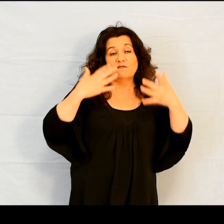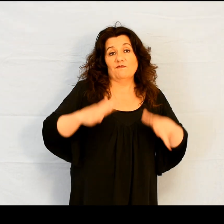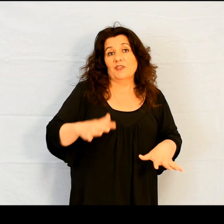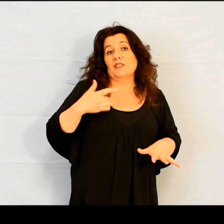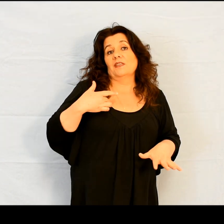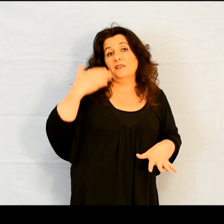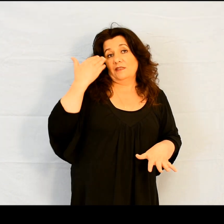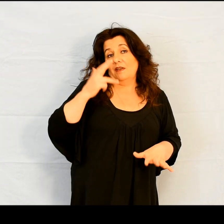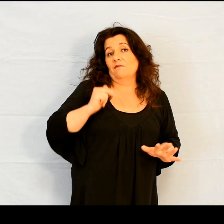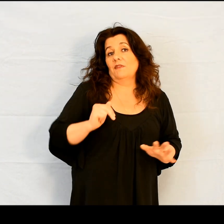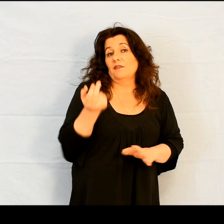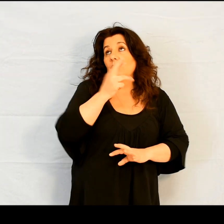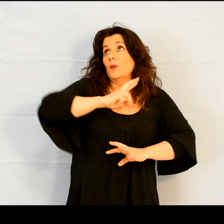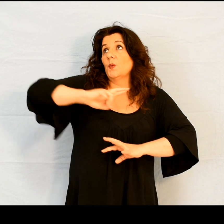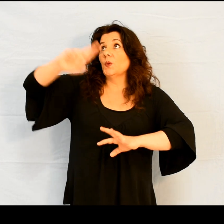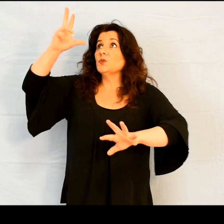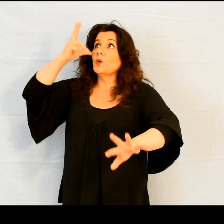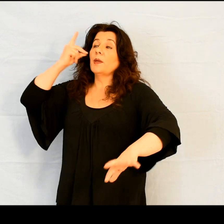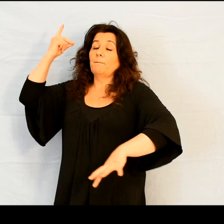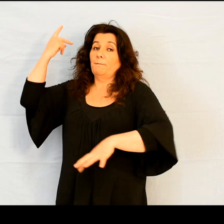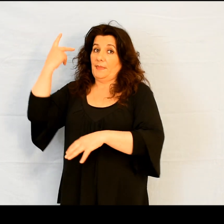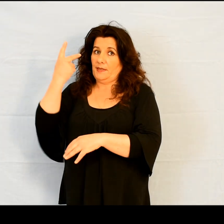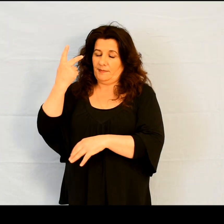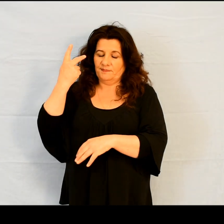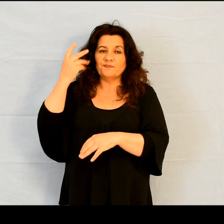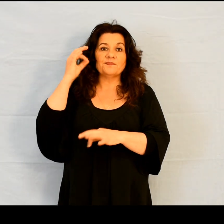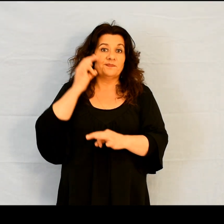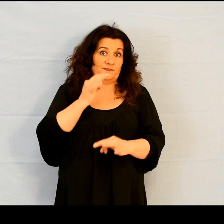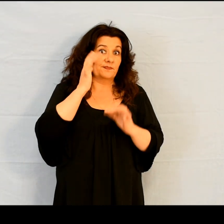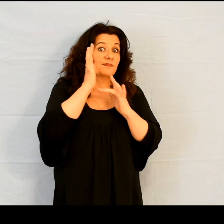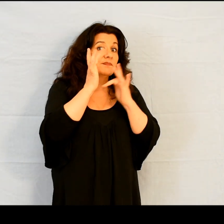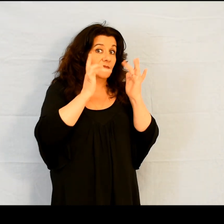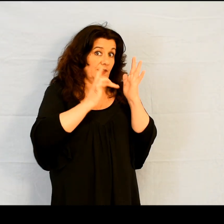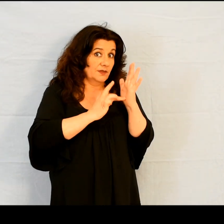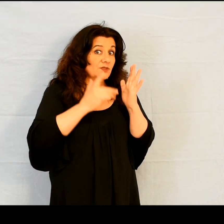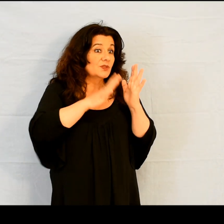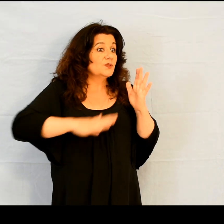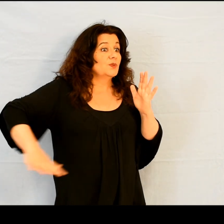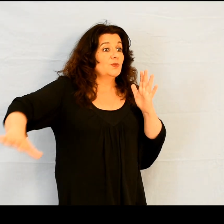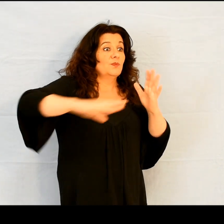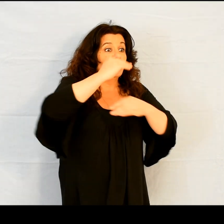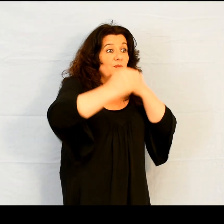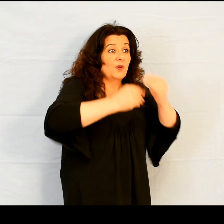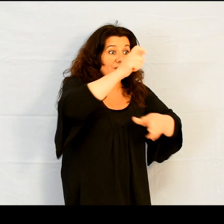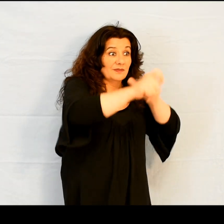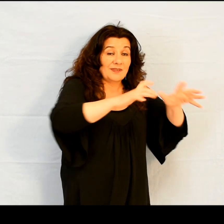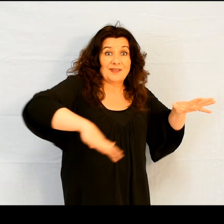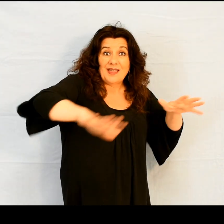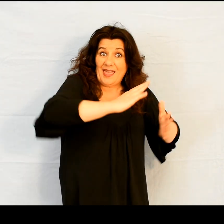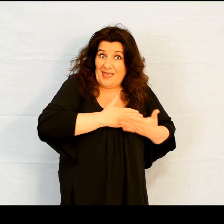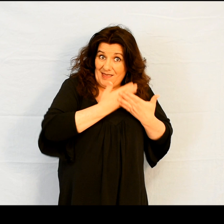Jésus, ayant aimé les siens qui étaient dans le monde, les aima jusqu'au bout.